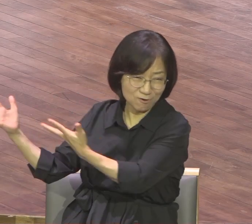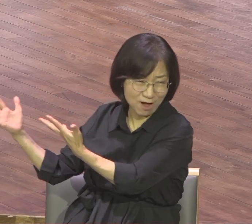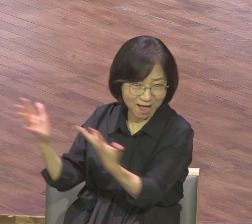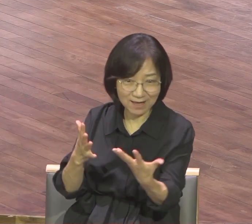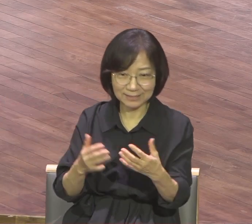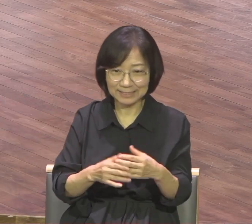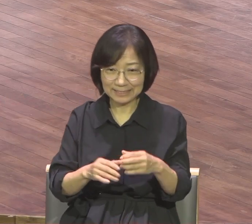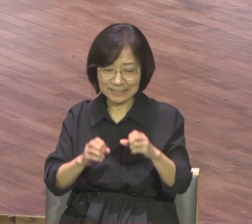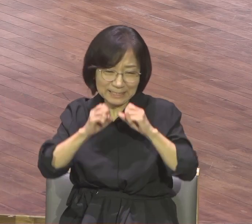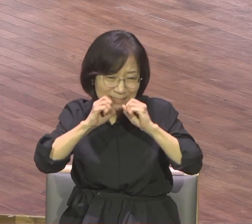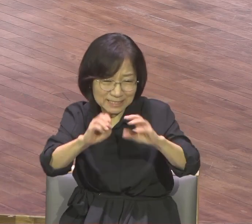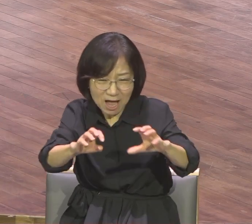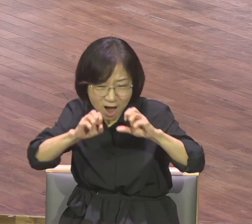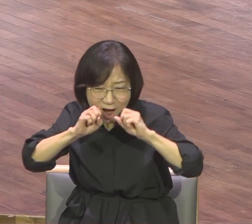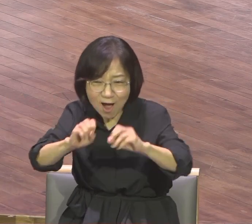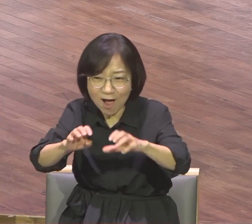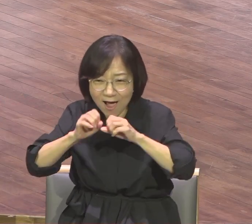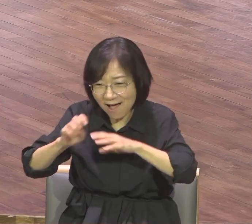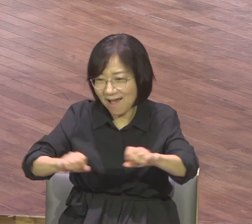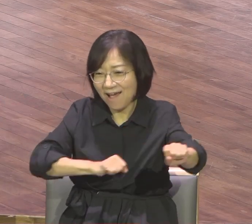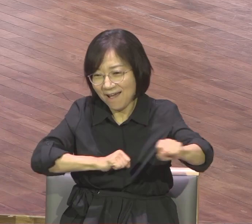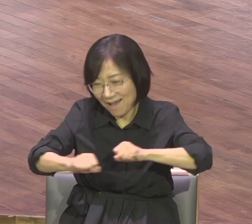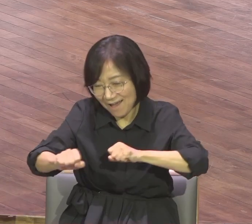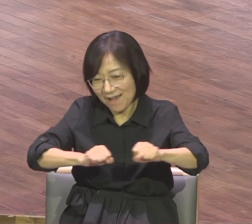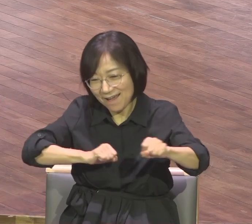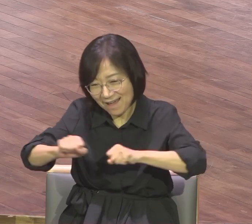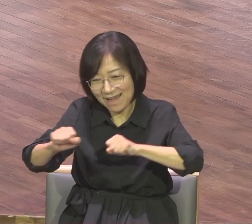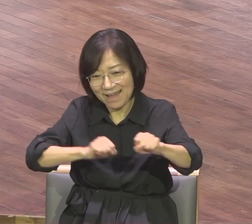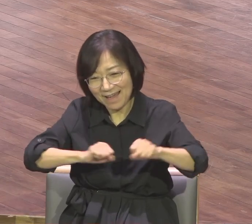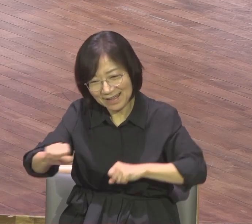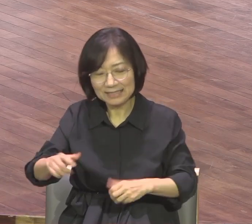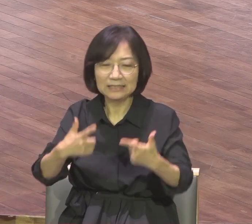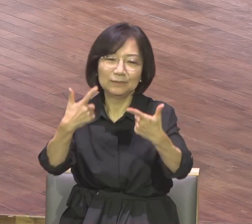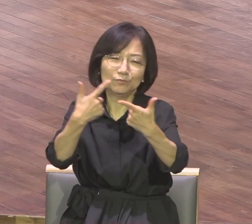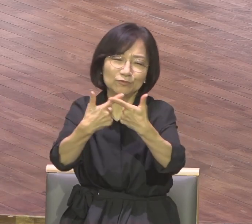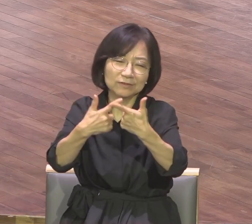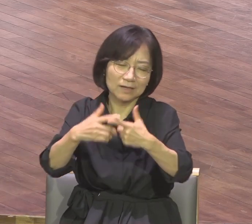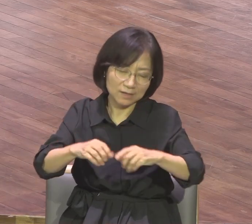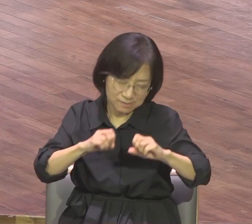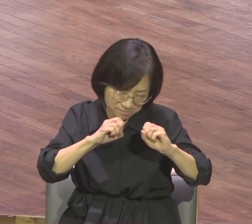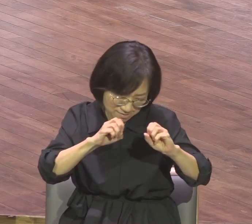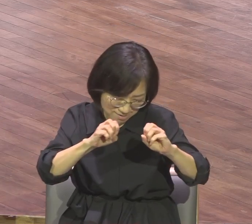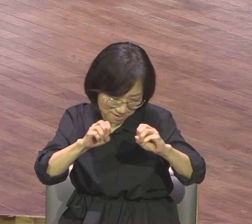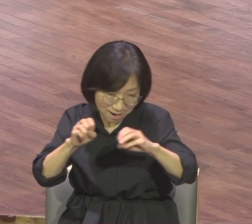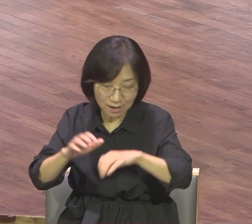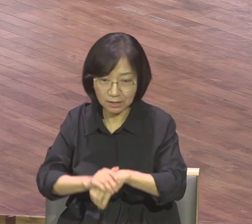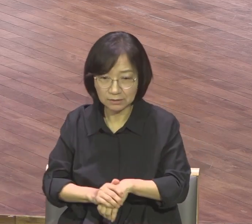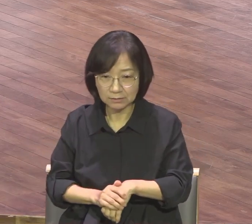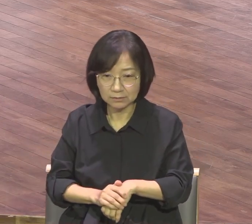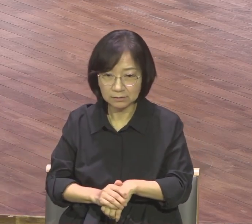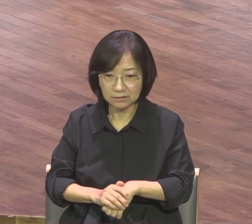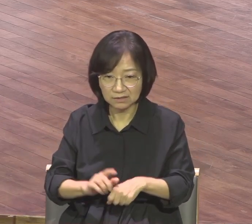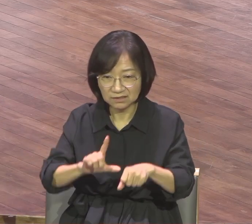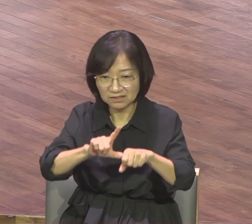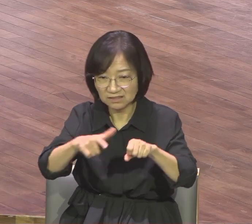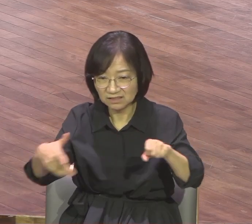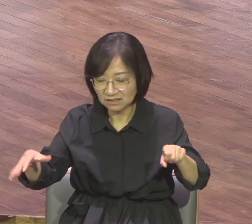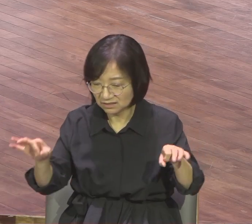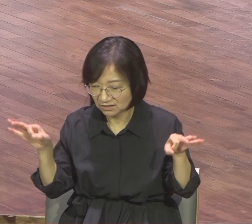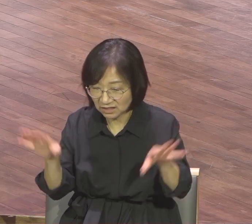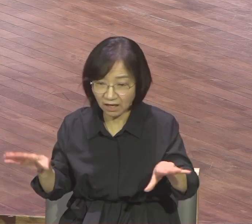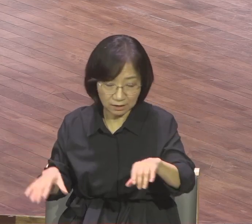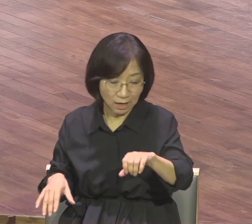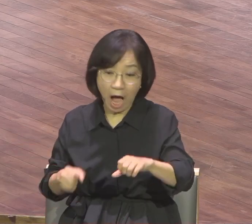10년 지속하다 보니까요, 교회 헌신하고 막 부산 복음하겠다 하다 보니까 문제 서울이 갔는지만 뭐 매일매일이